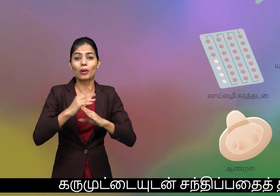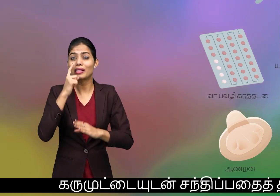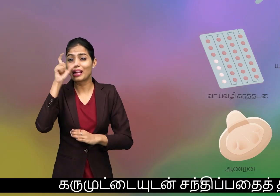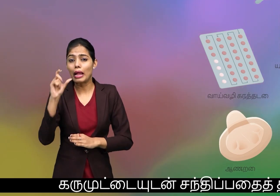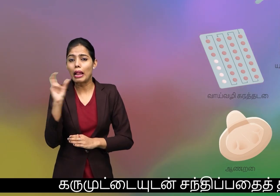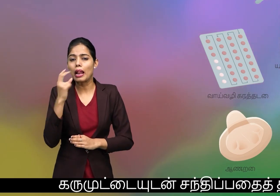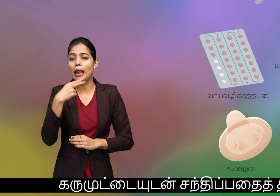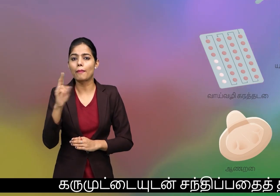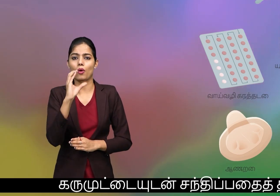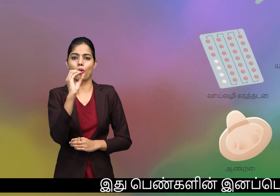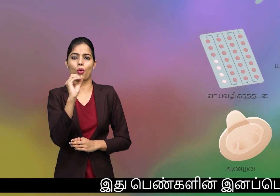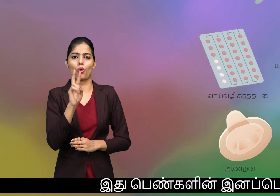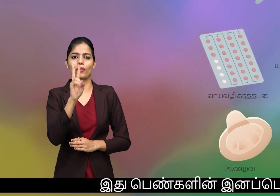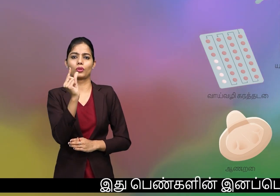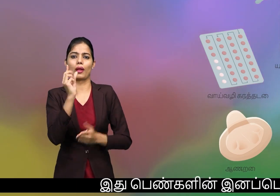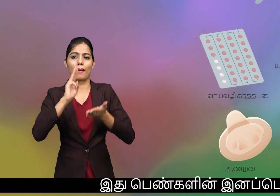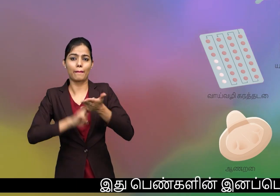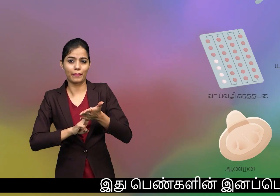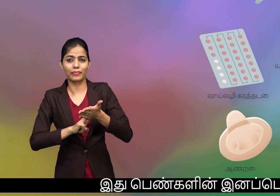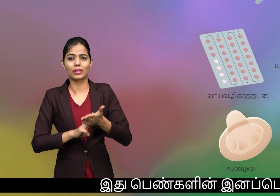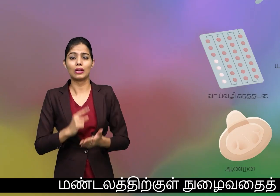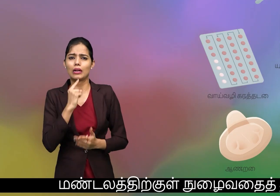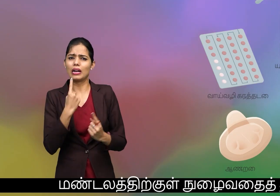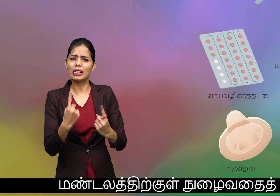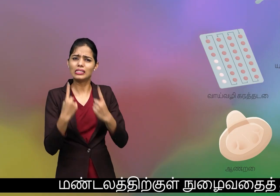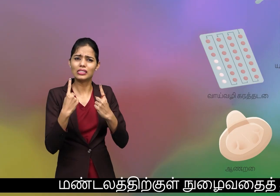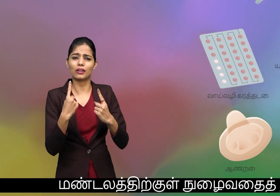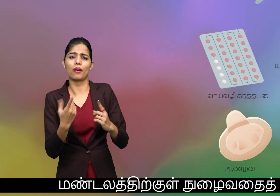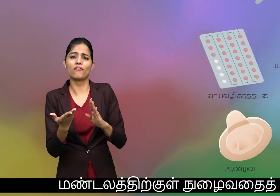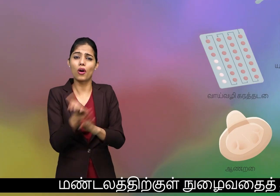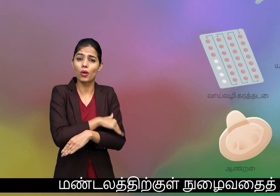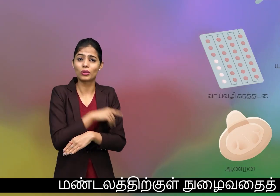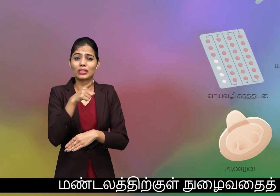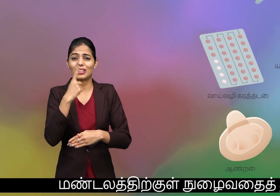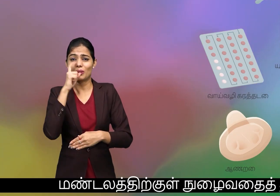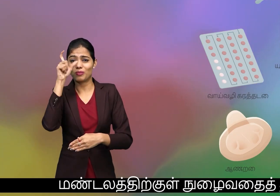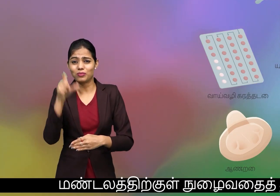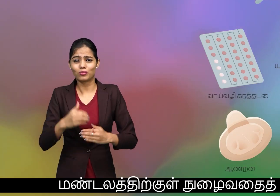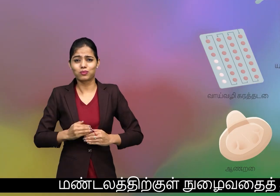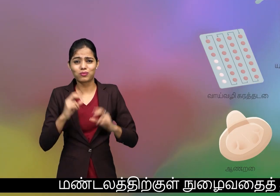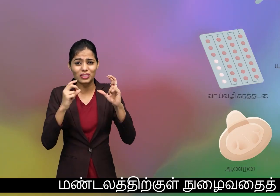சந்திப்பதை தடுக்கிறது. இது பெண்களின் இனப்பெருக்க மண்டலத்திற்குள் நுழைவதை தடுக்கிறது.